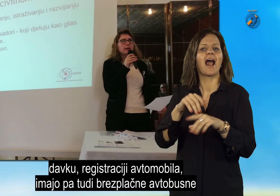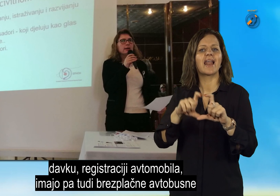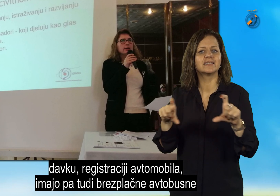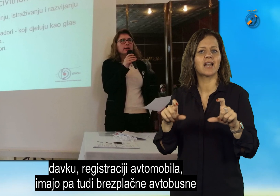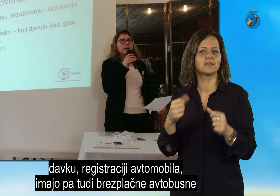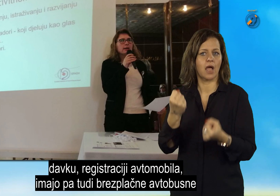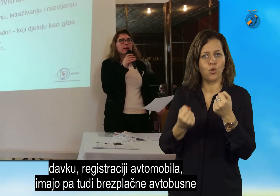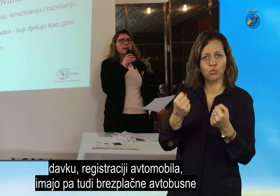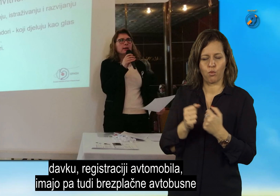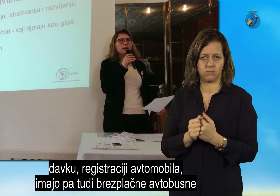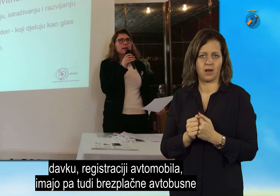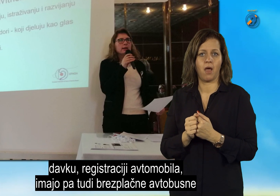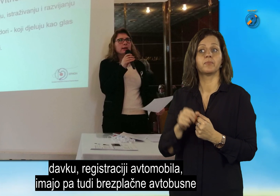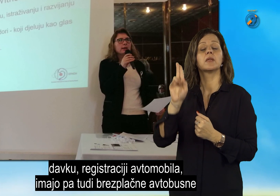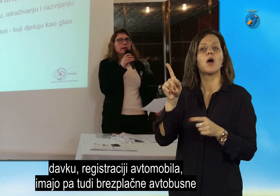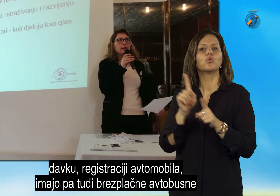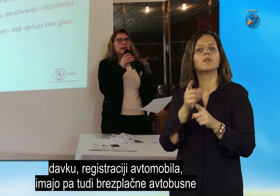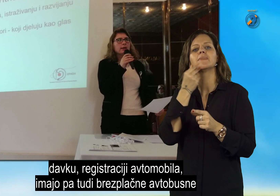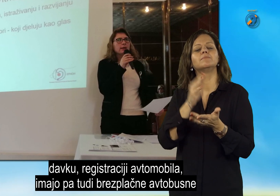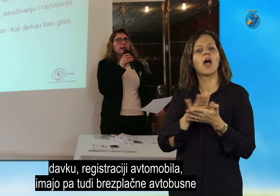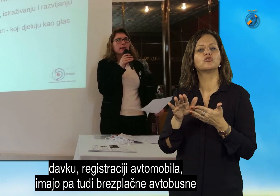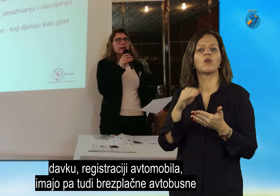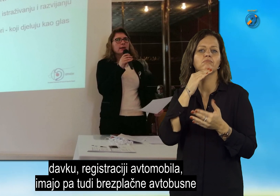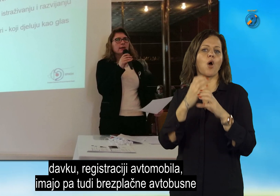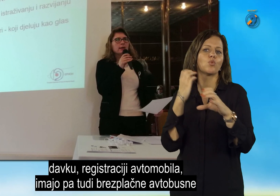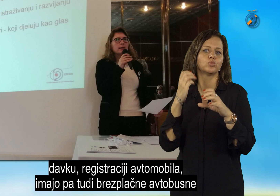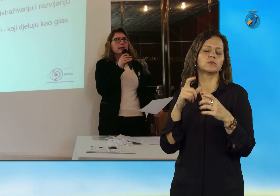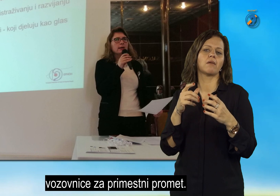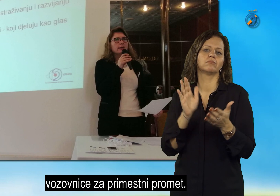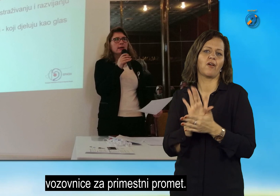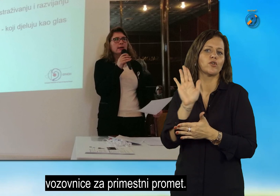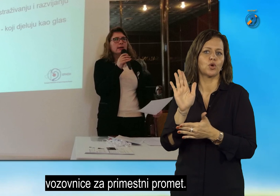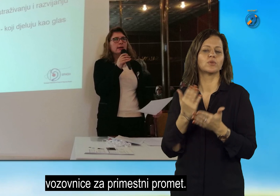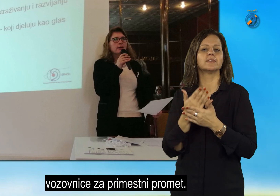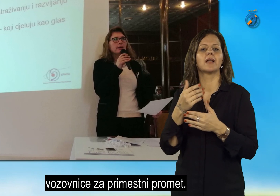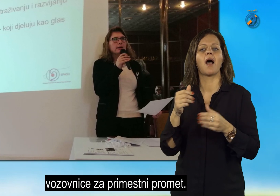pa tudi brezplačne avtobusne vozovnice za primestni promet.